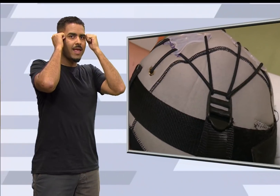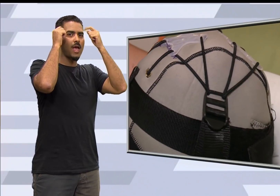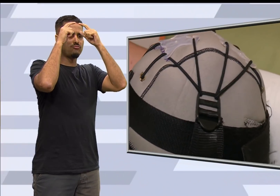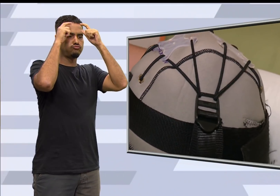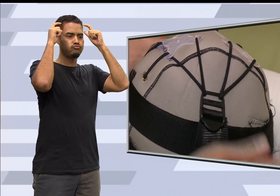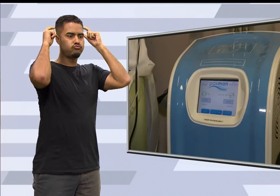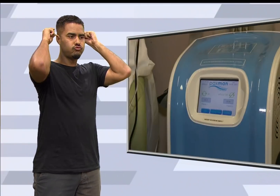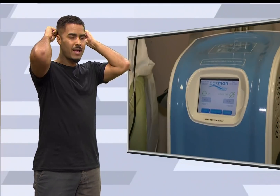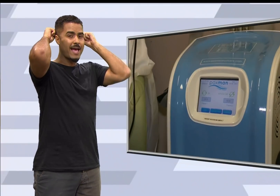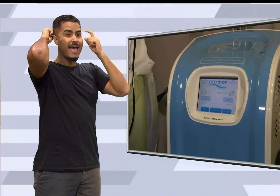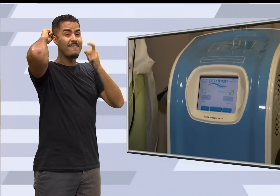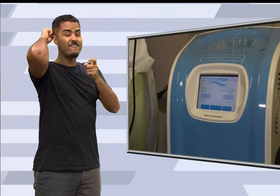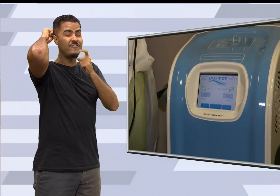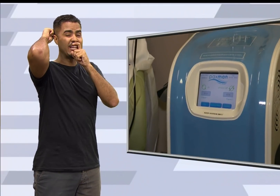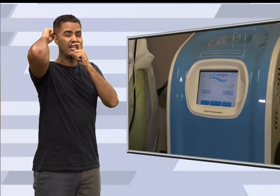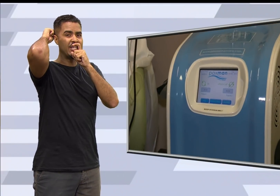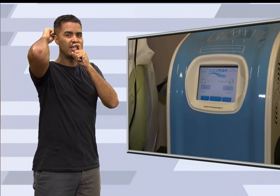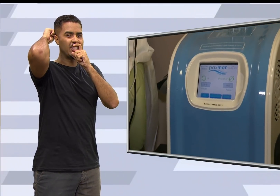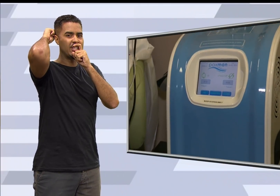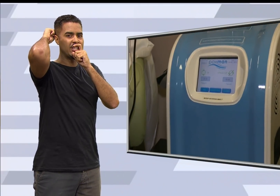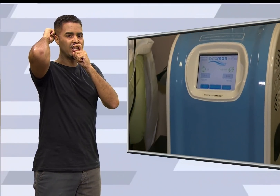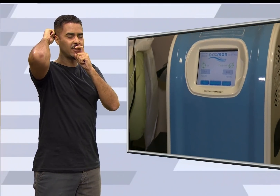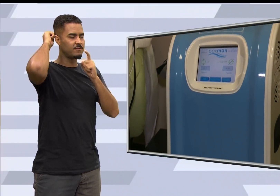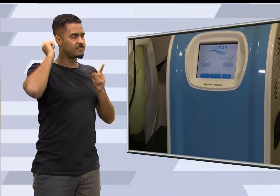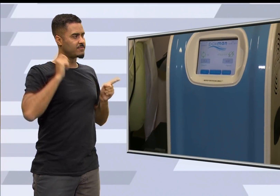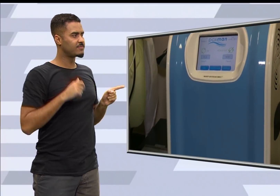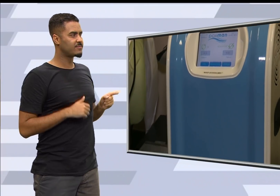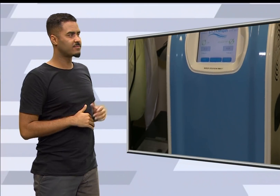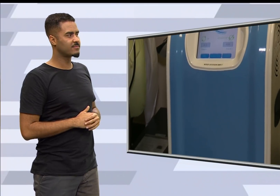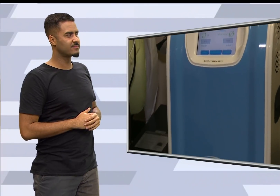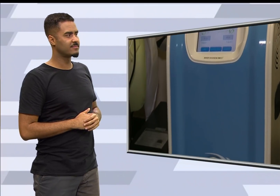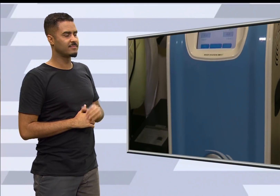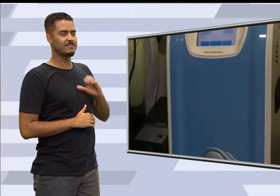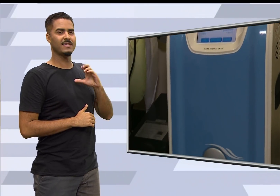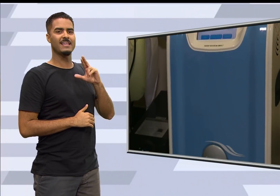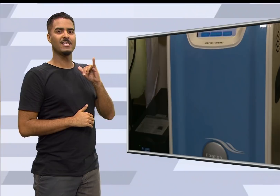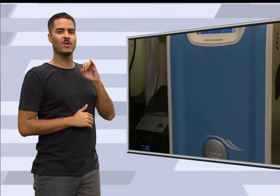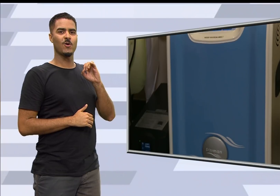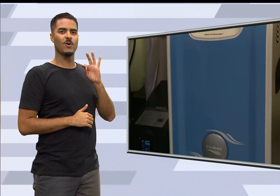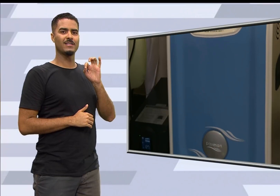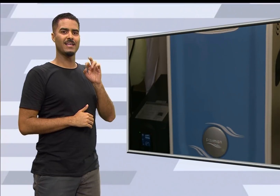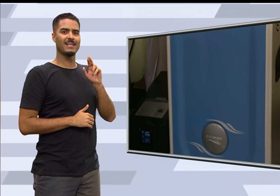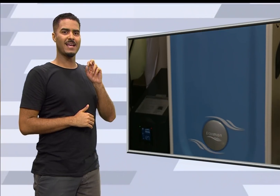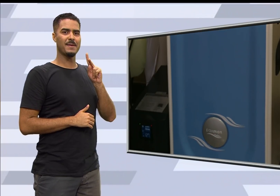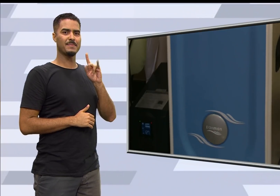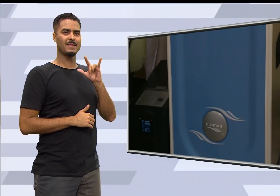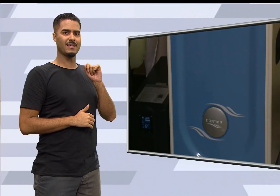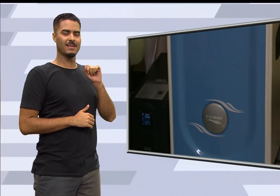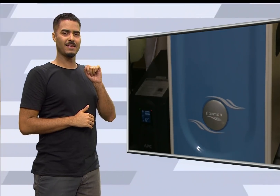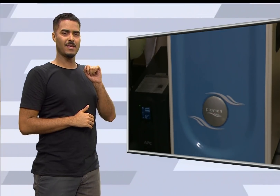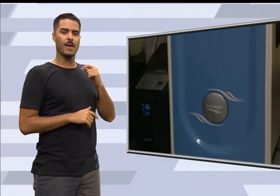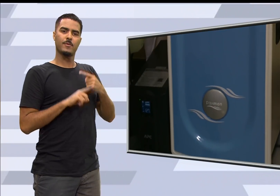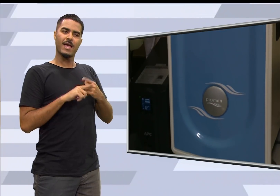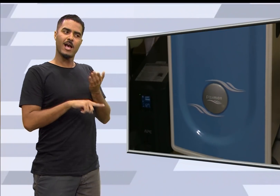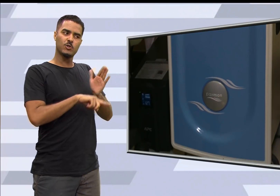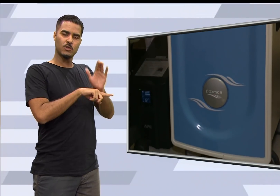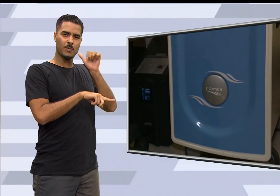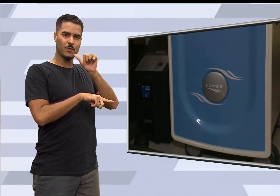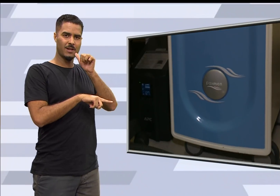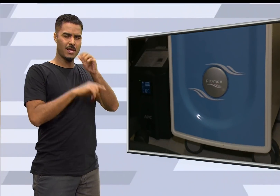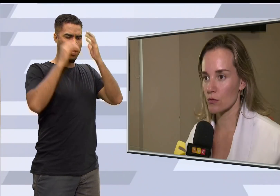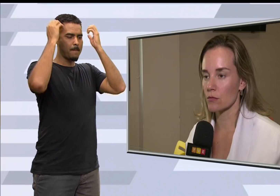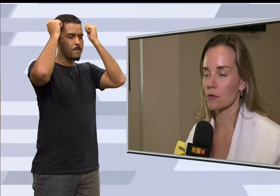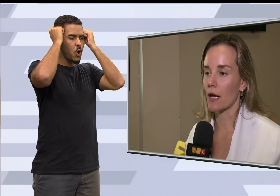no paciente, que é conectado a um aparelho que mantém essa temperatura a níveis baixos, então uma média de